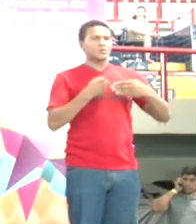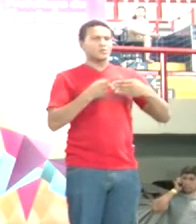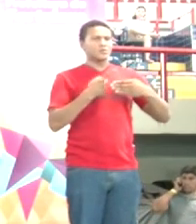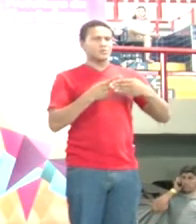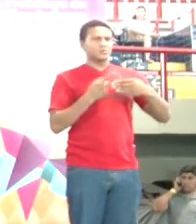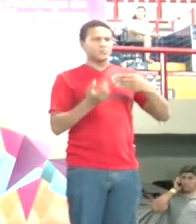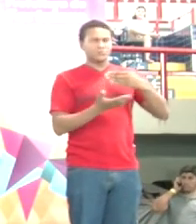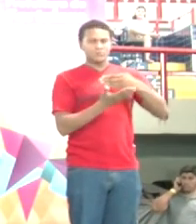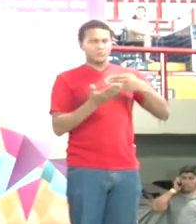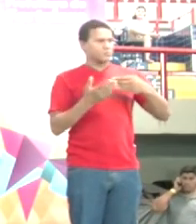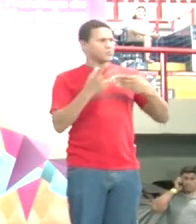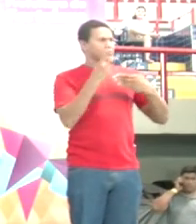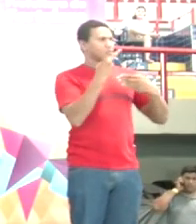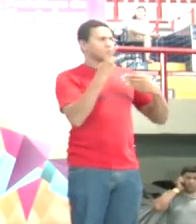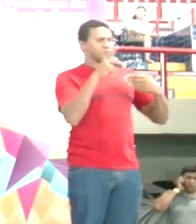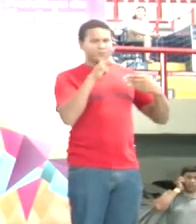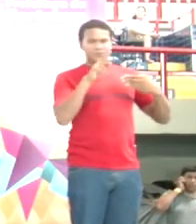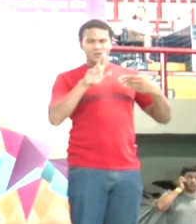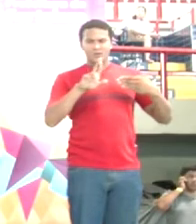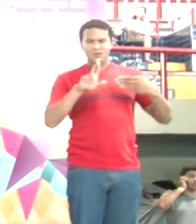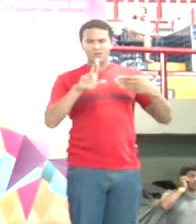o comprimento do círculo.